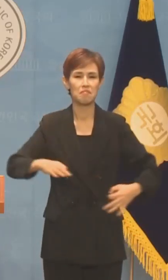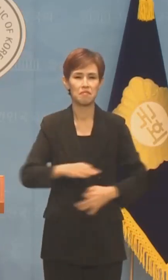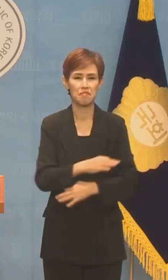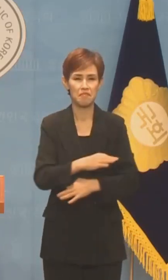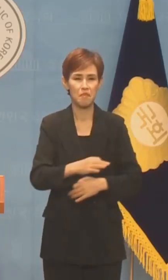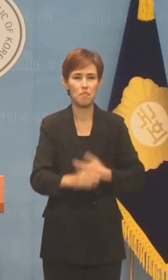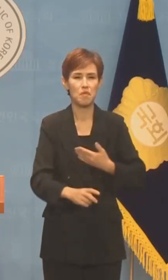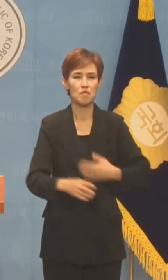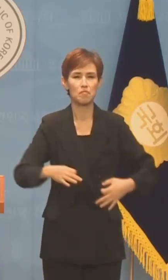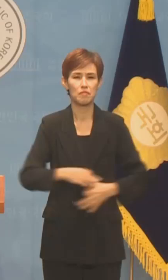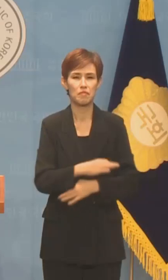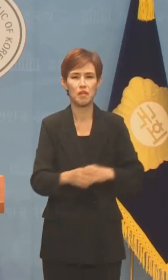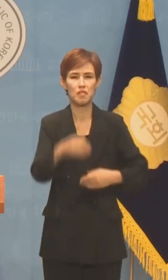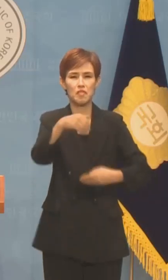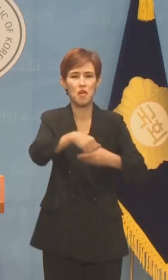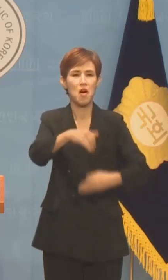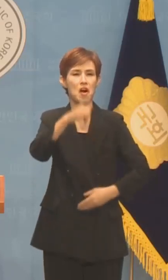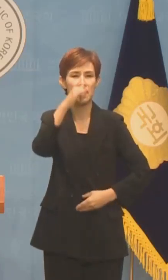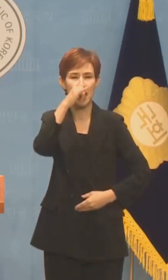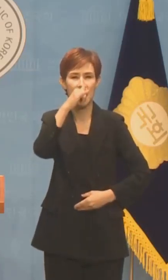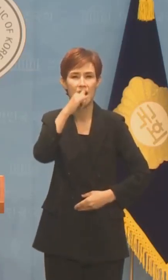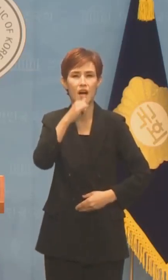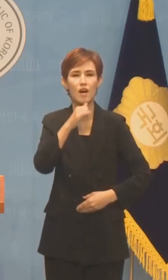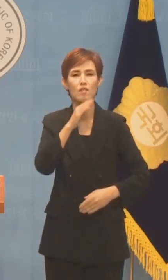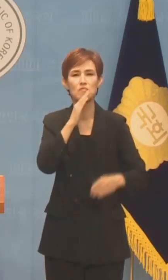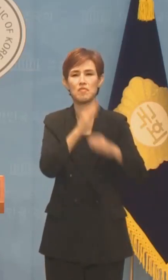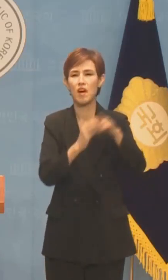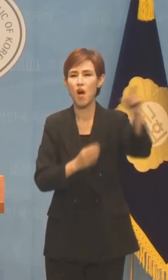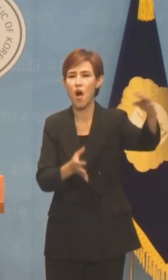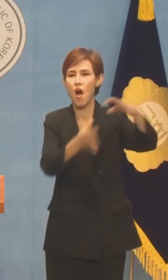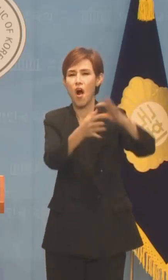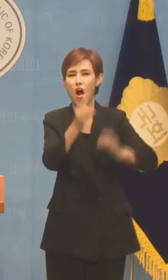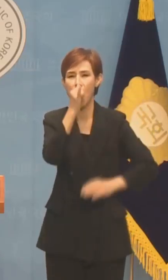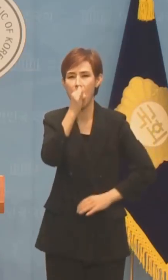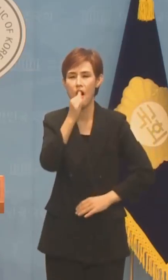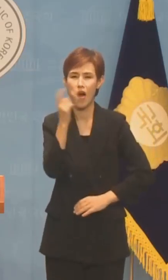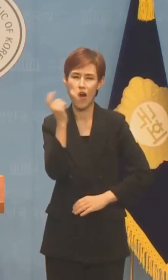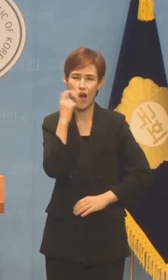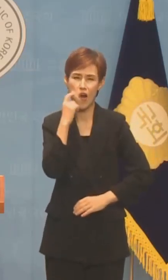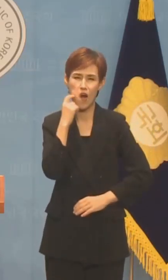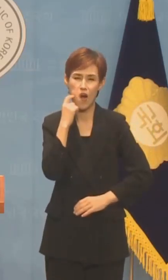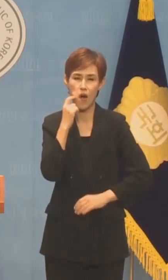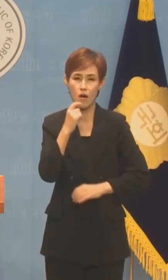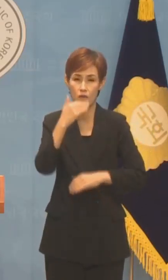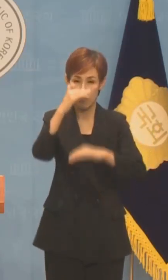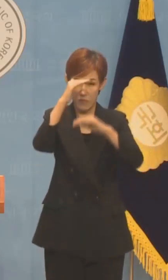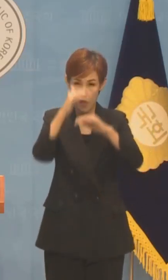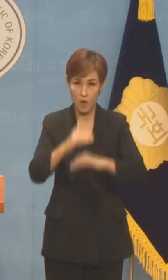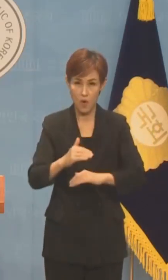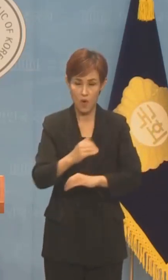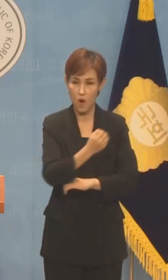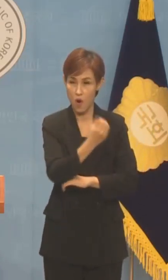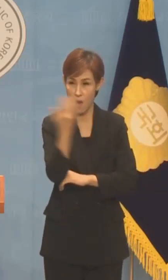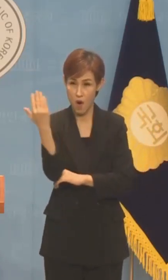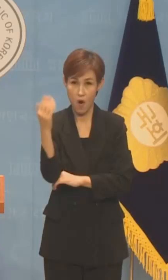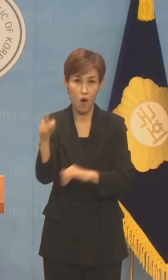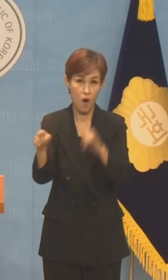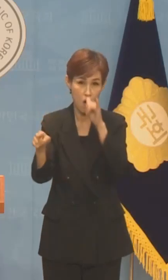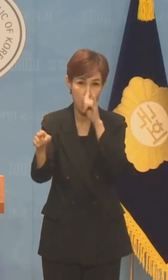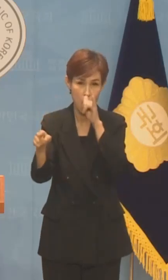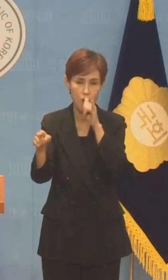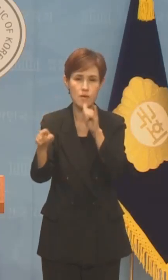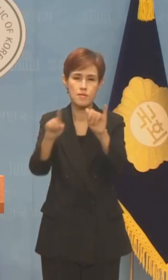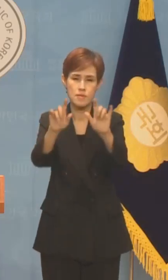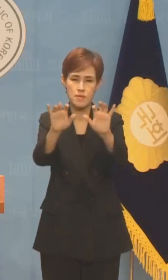찾기로 몰아가며 중국 공산당이 개입했다는 터무니없는 허위 사실과 관련된 언론 보도와